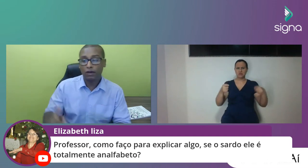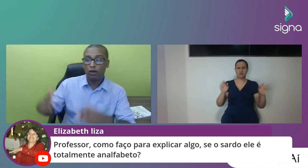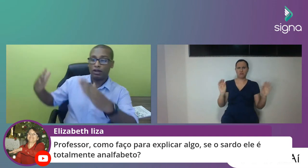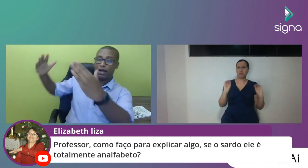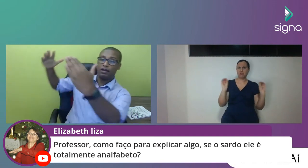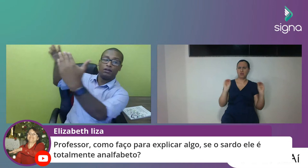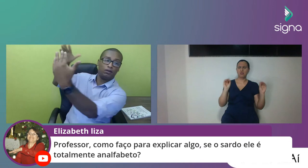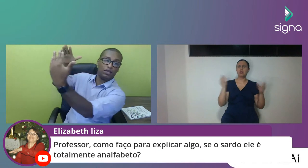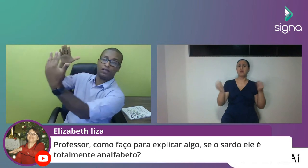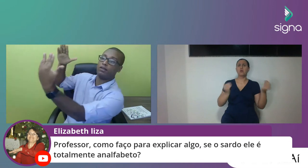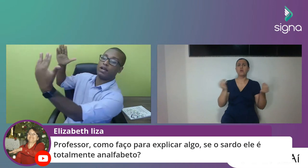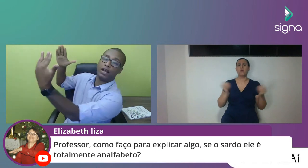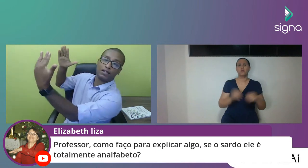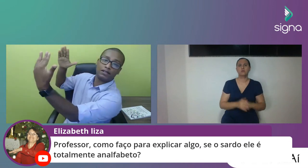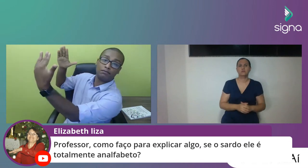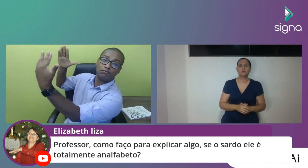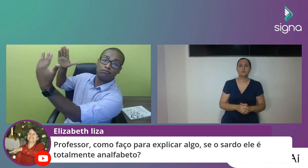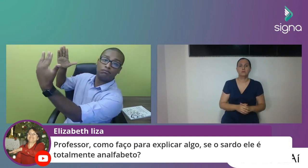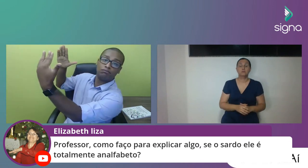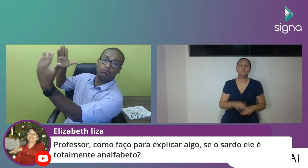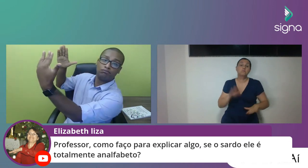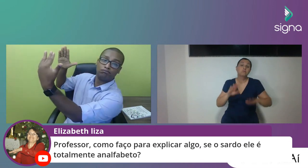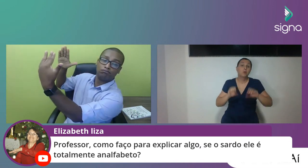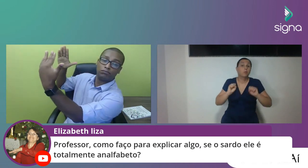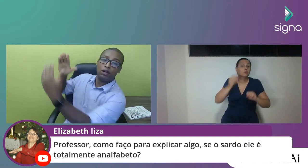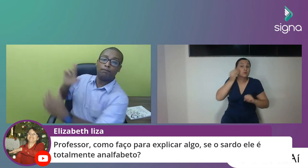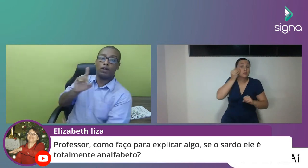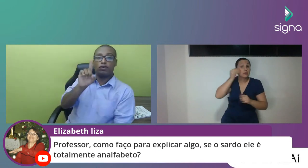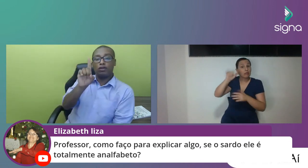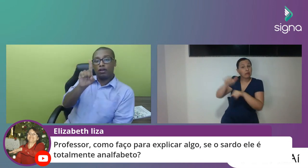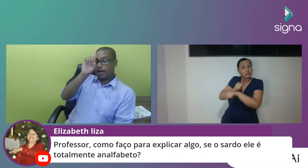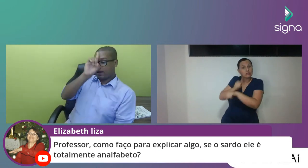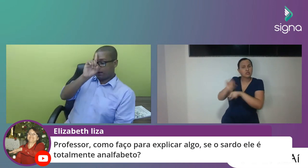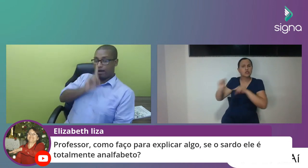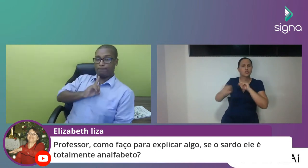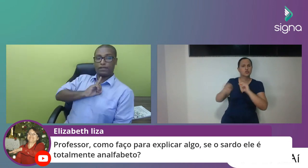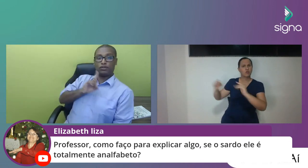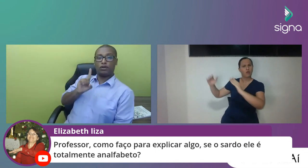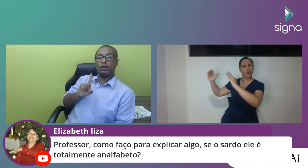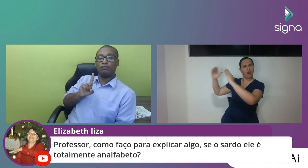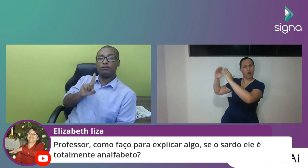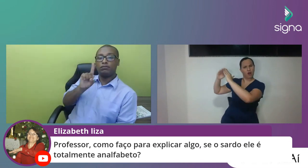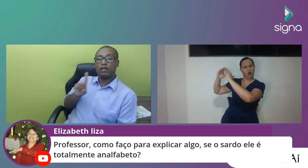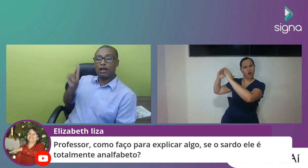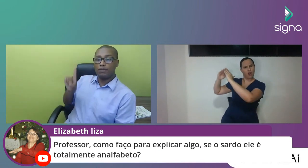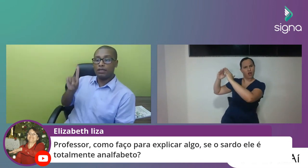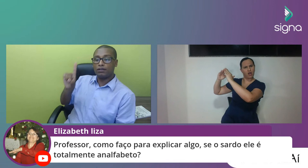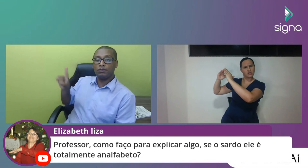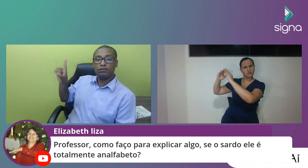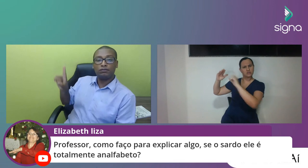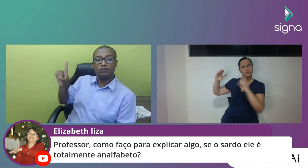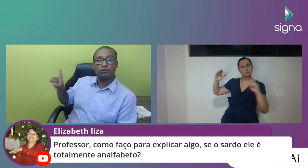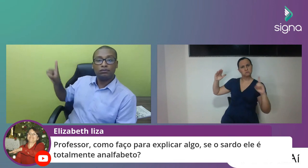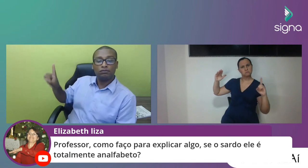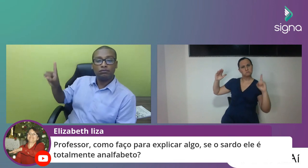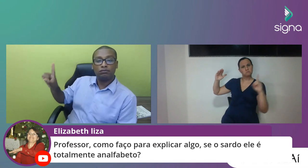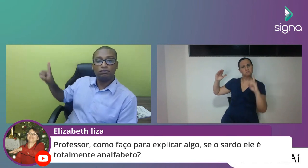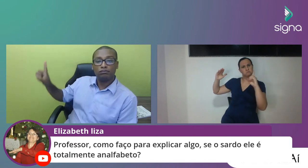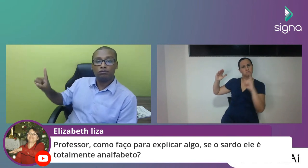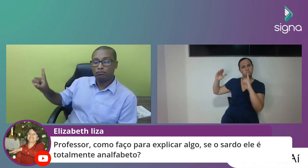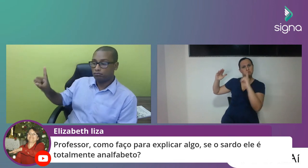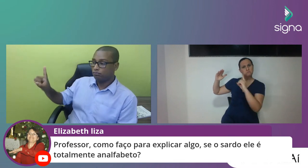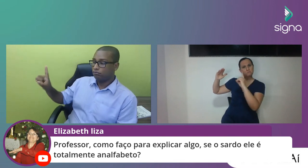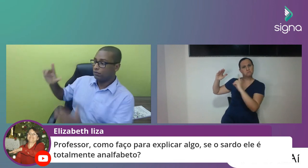Eu posso até colocar o desenho da casa, posso colocar a pessoa caminhando.